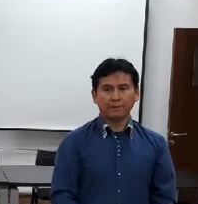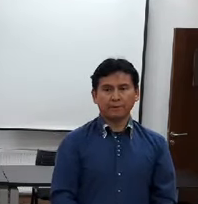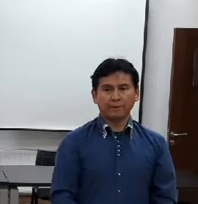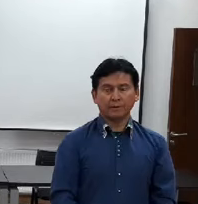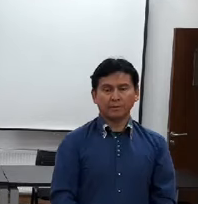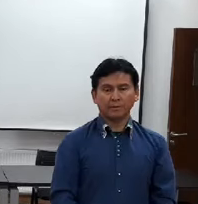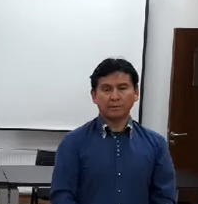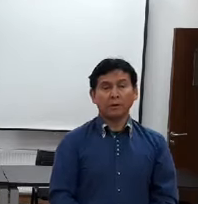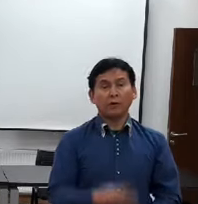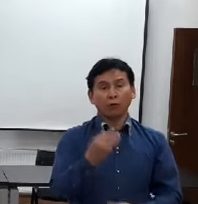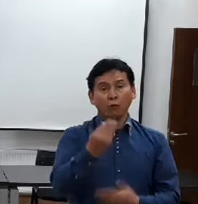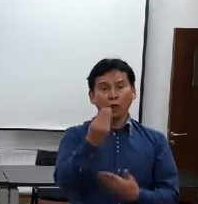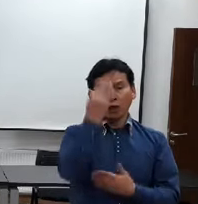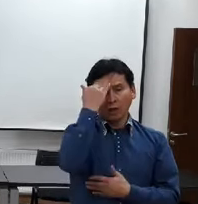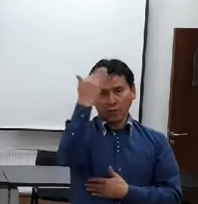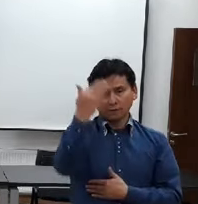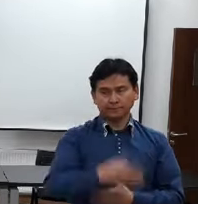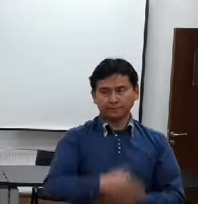muy buenos días